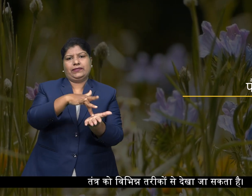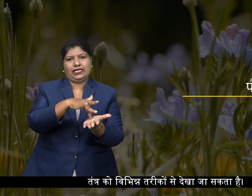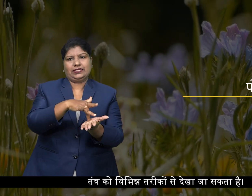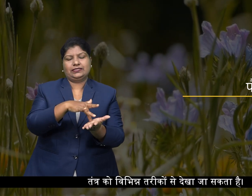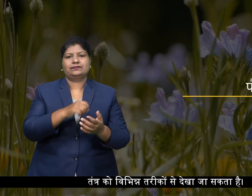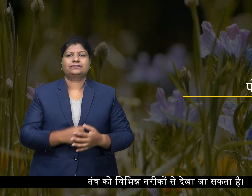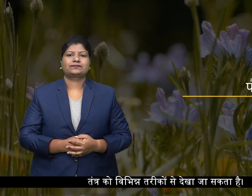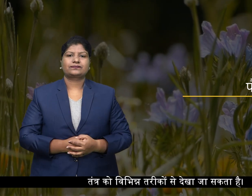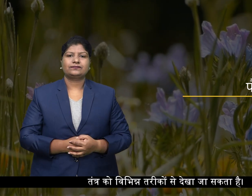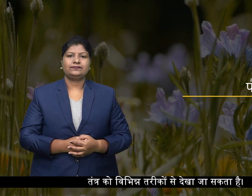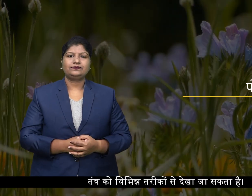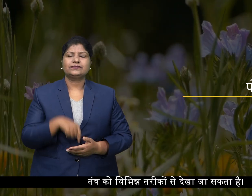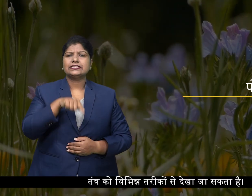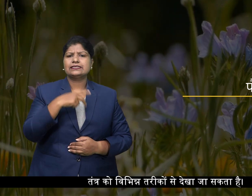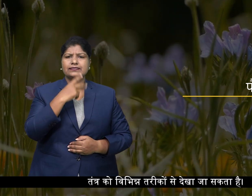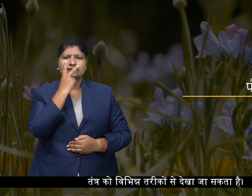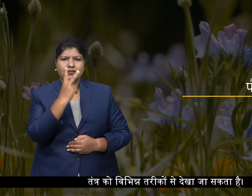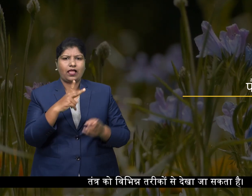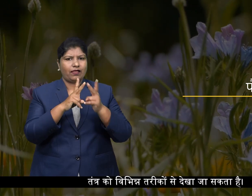तंत्र को विभिन्न तरीकों से देखा जा सकता है।